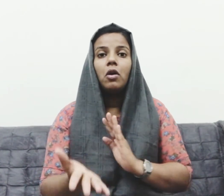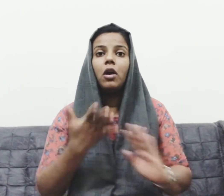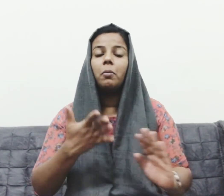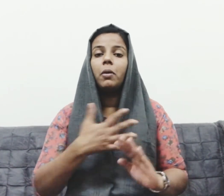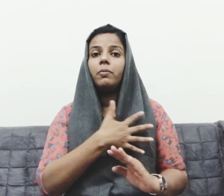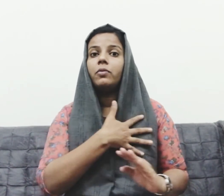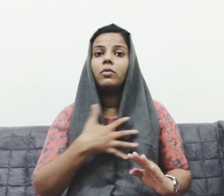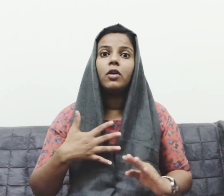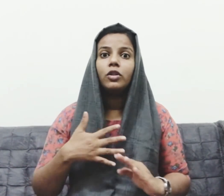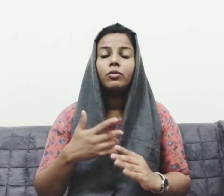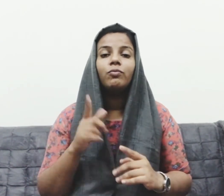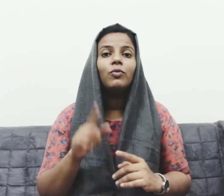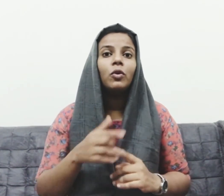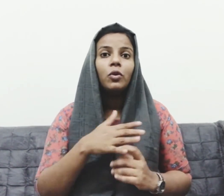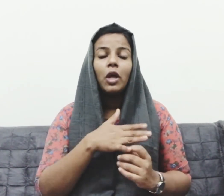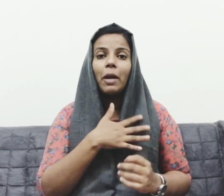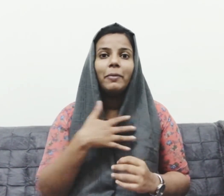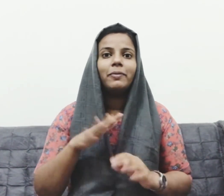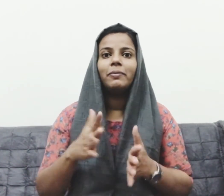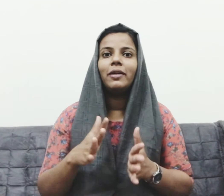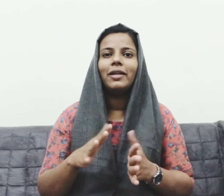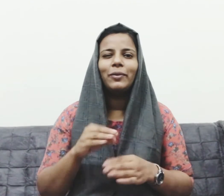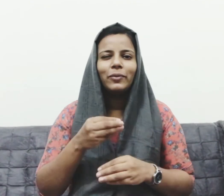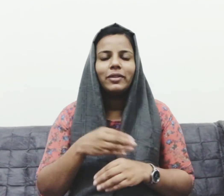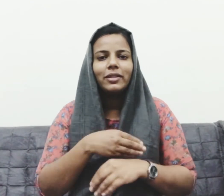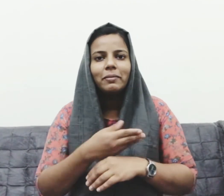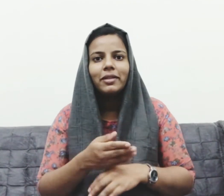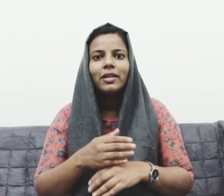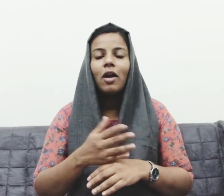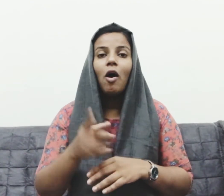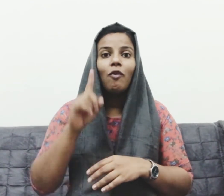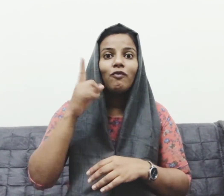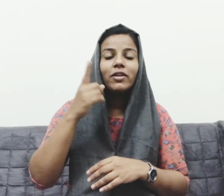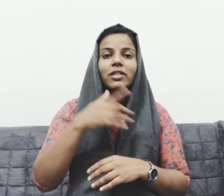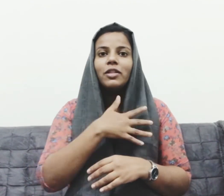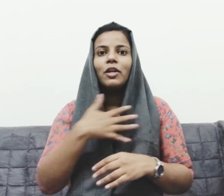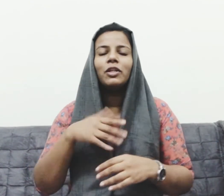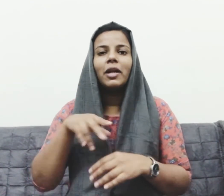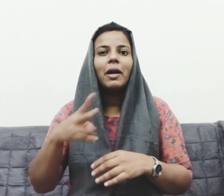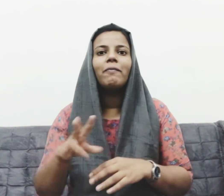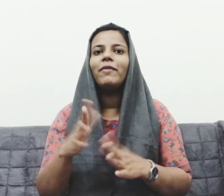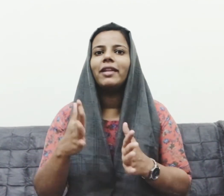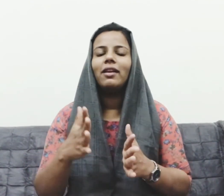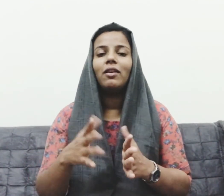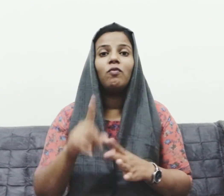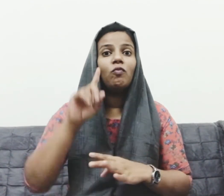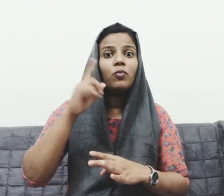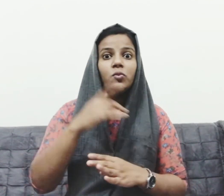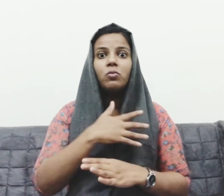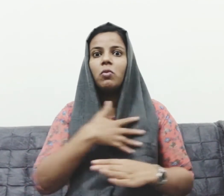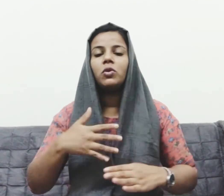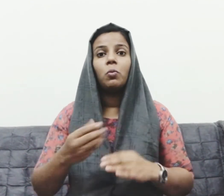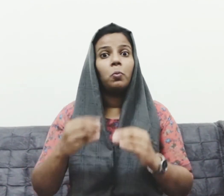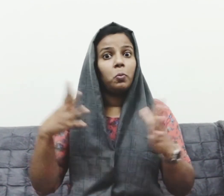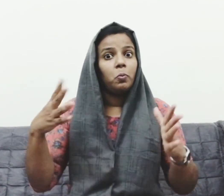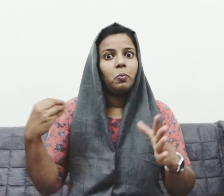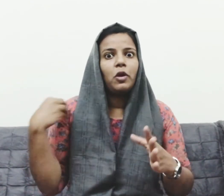പെട്ടെന്ന് കോപിക്കാതിരിക്കാമെങ്കിൽ, അല്പസമയം കഴിഞ്ഞിട്ട് കോപിക്കാമെങ്കിൽ ആദ്യം കോപിക്കുന്നതിന് അത്രയും തീവ്രത വരത്തില്ല. അപ്പം എന്തു പറ്റും?